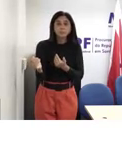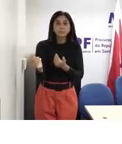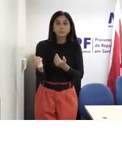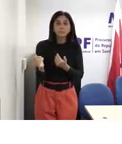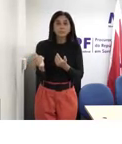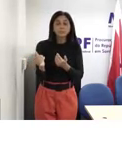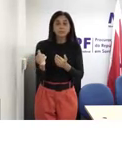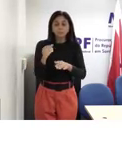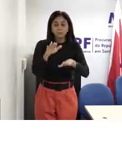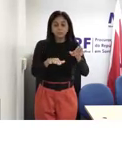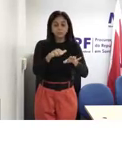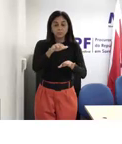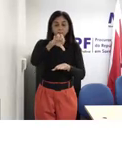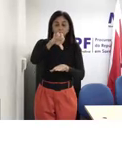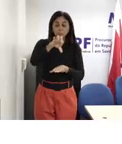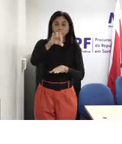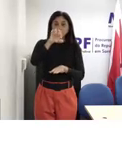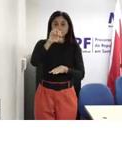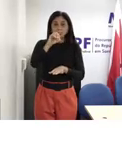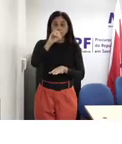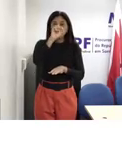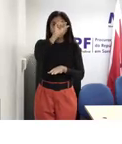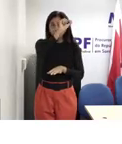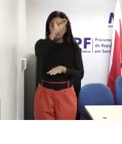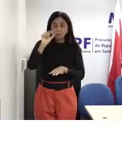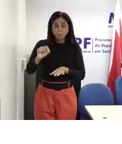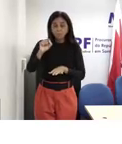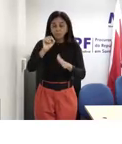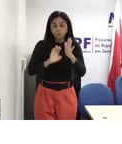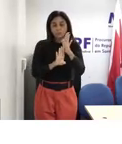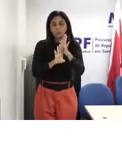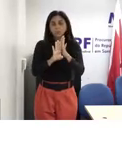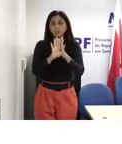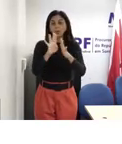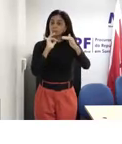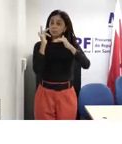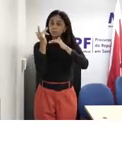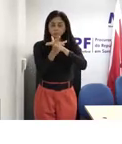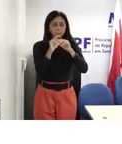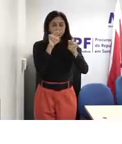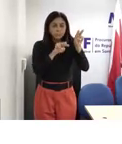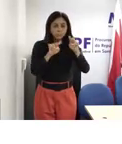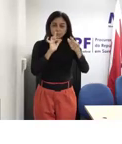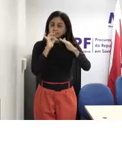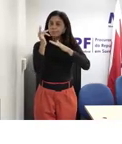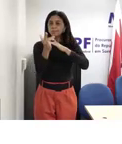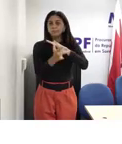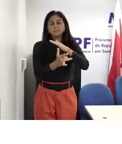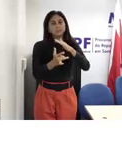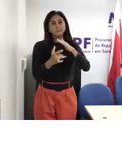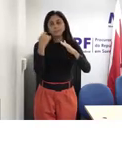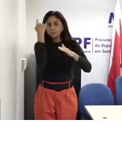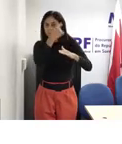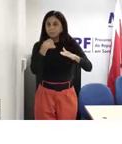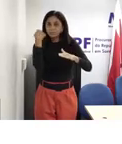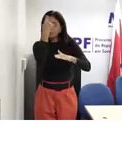90% São usuárias da internet 92% dessas que são usuárias da internet